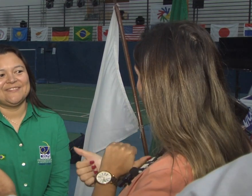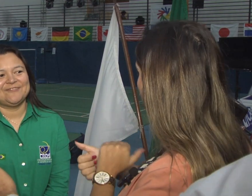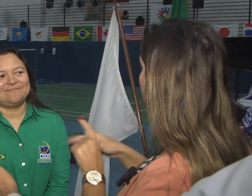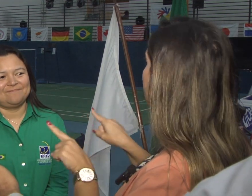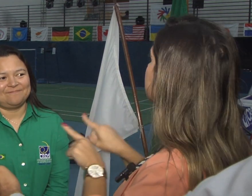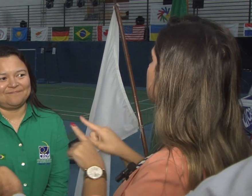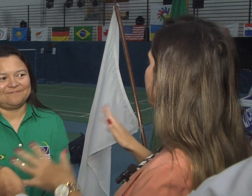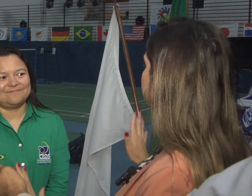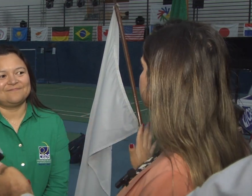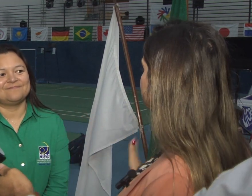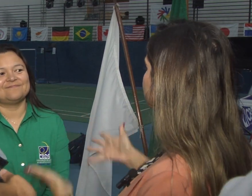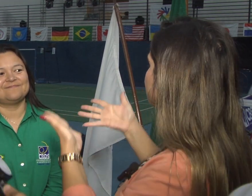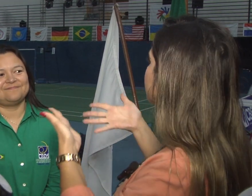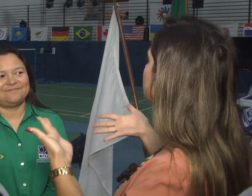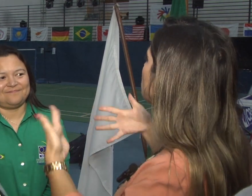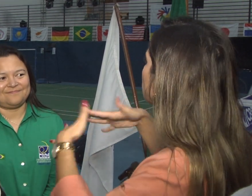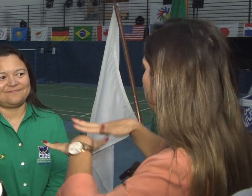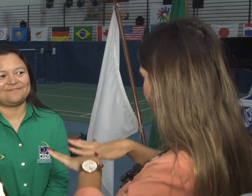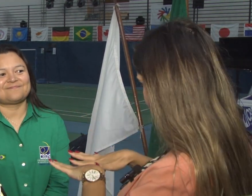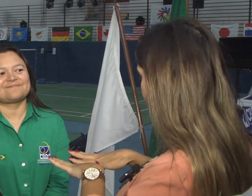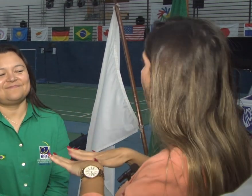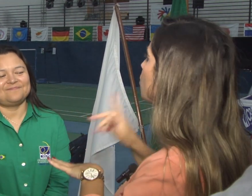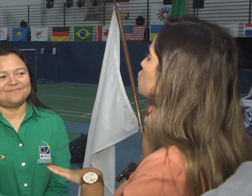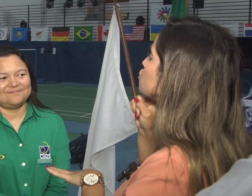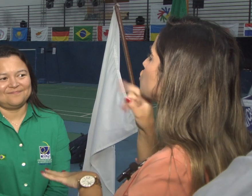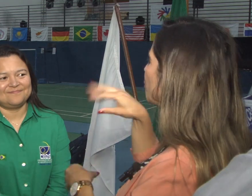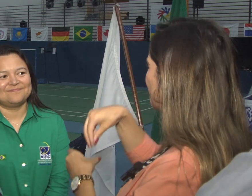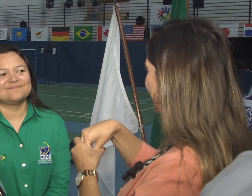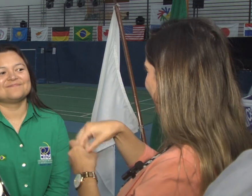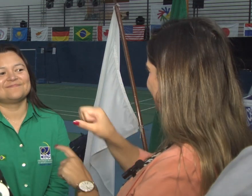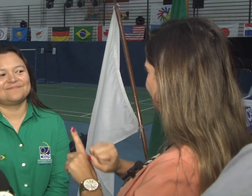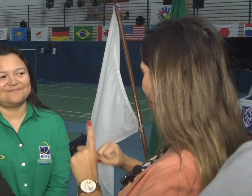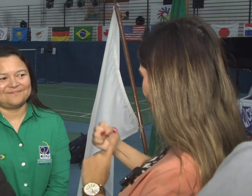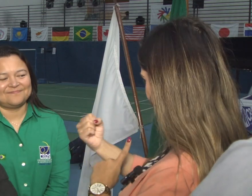promove a inclusão dos surdos no mundo do esporte?